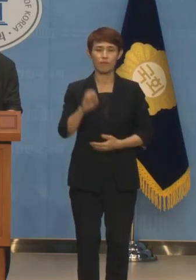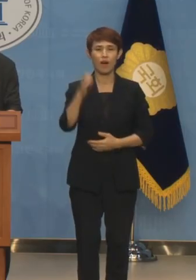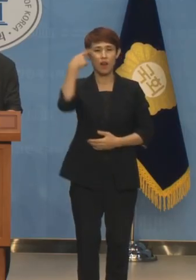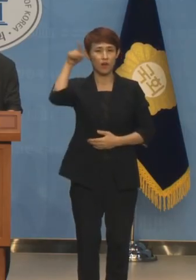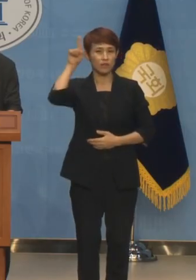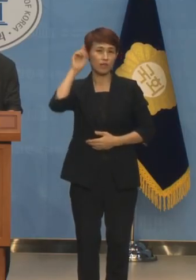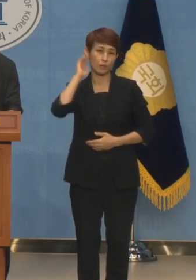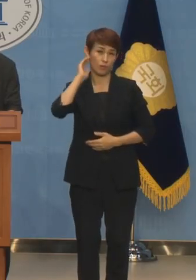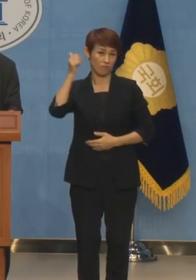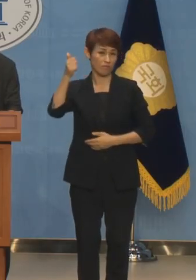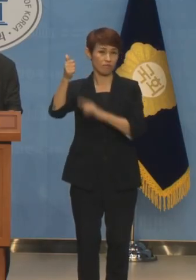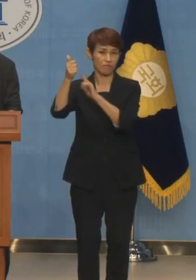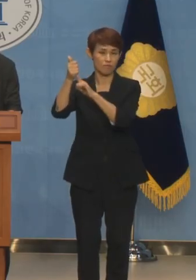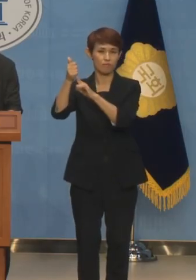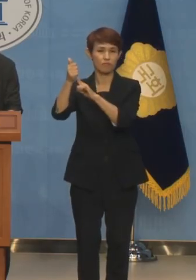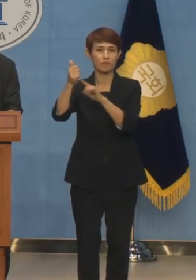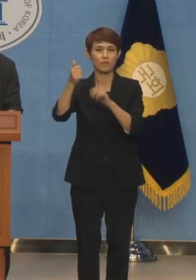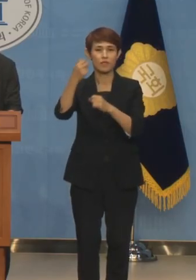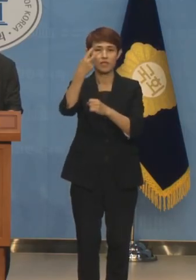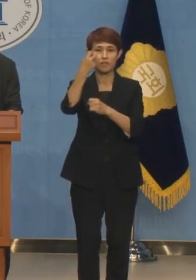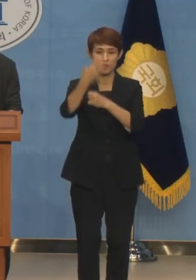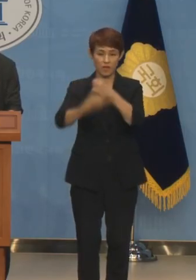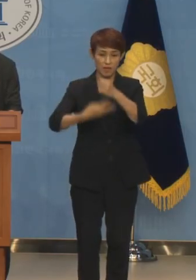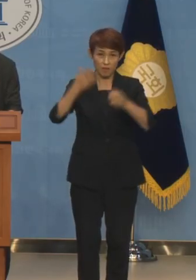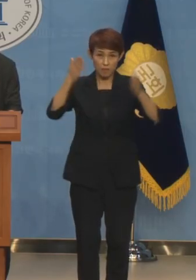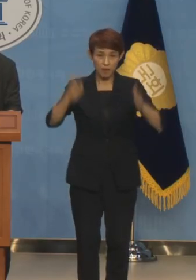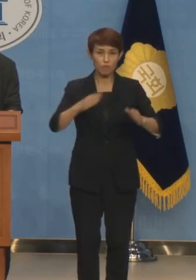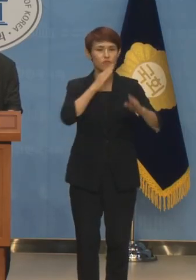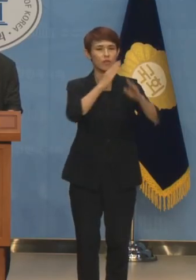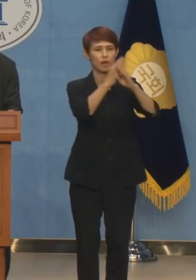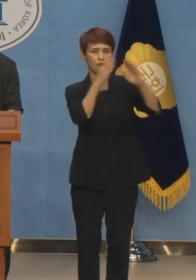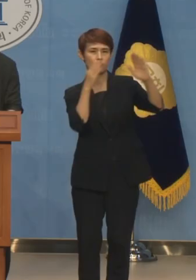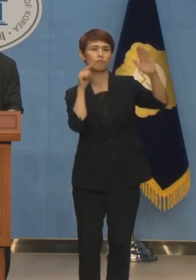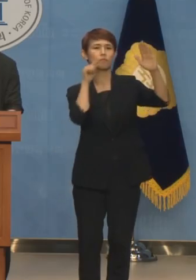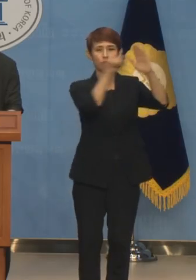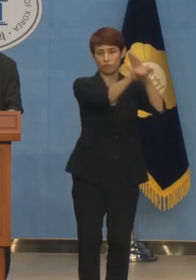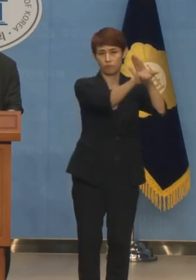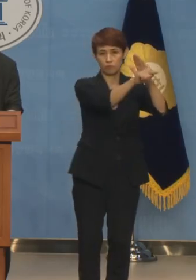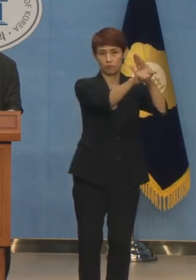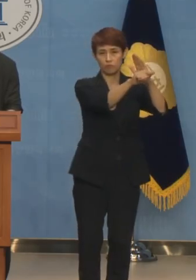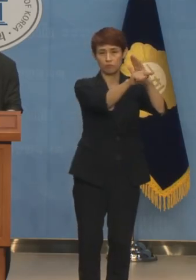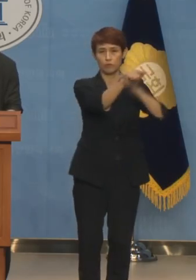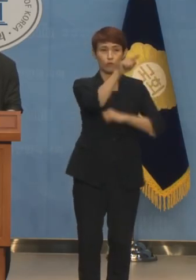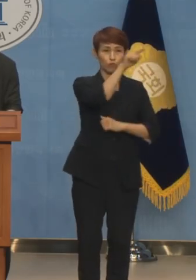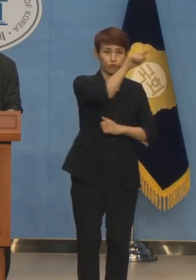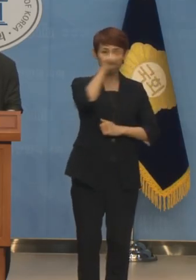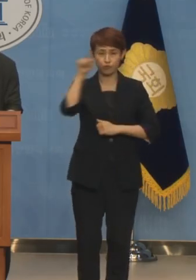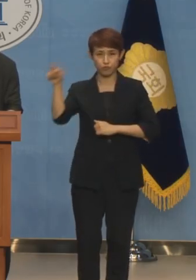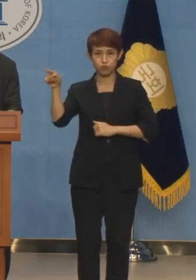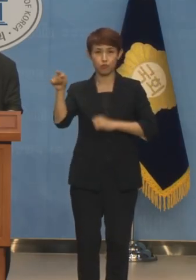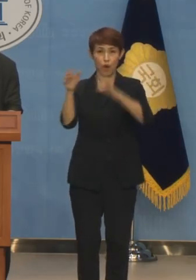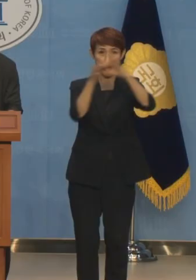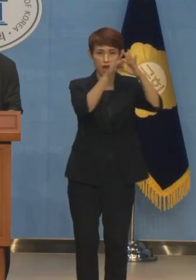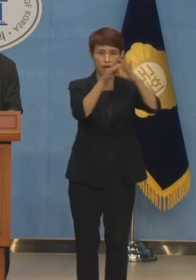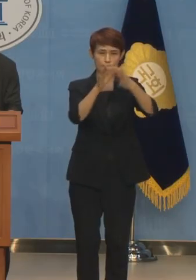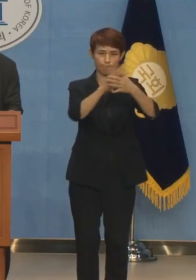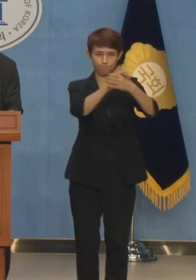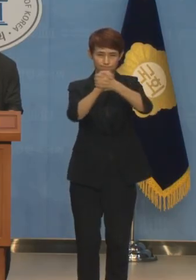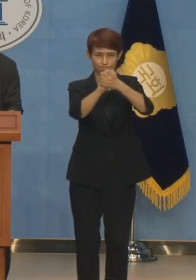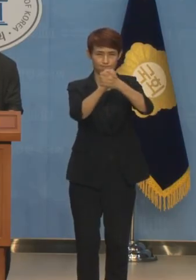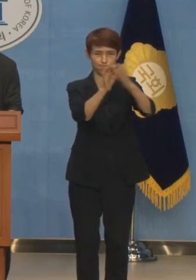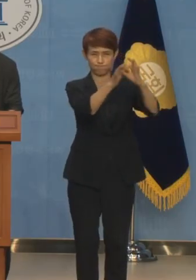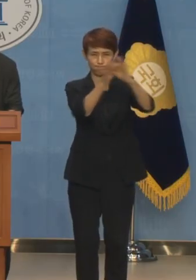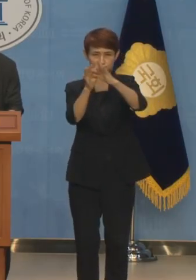러시아 대통령이 24년 만에 북한을 방문했습니다. 양국의 관계가 포괄적 전략